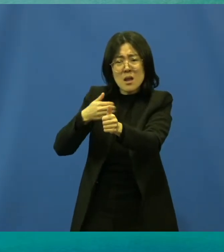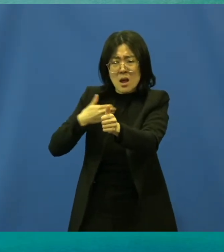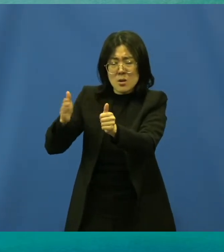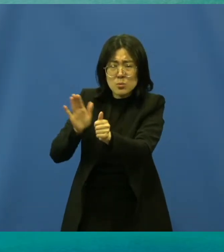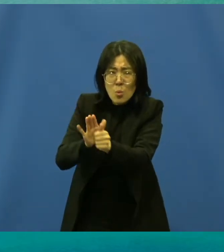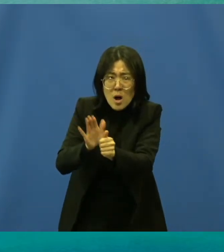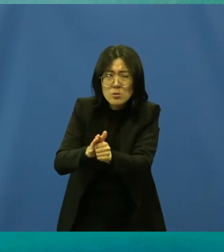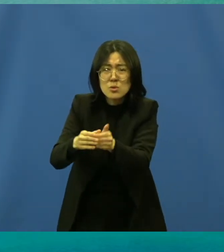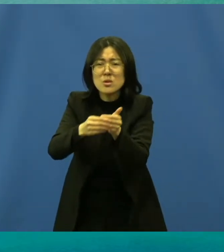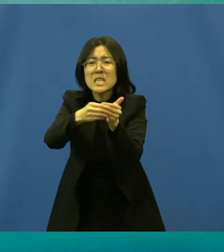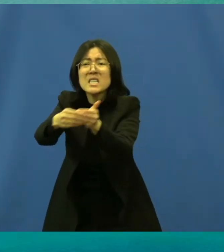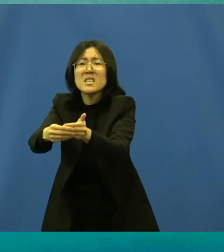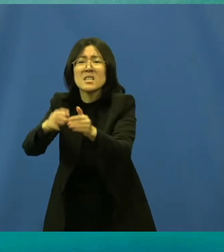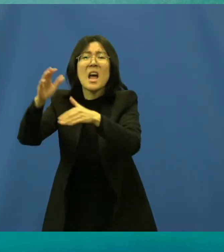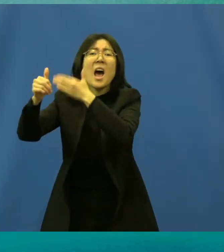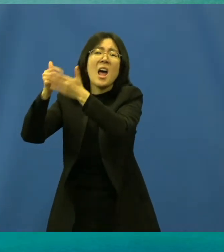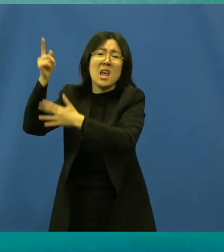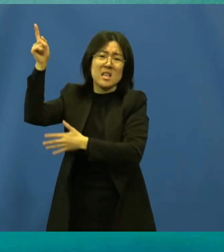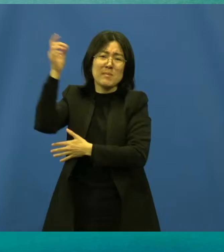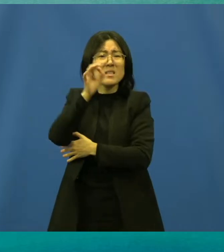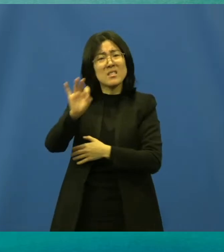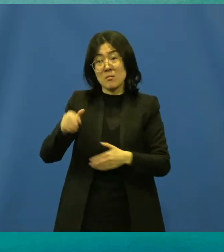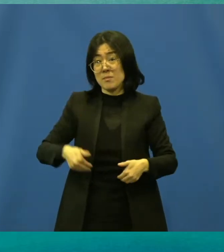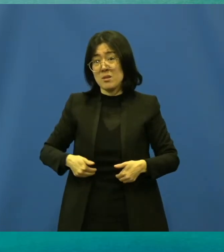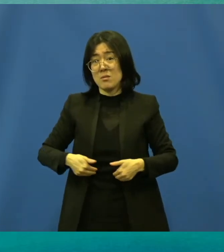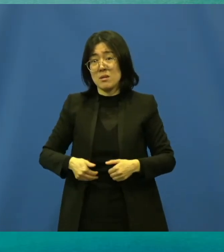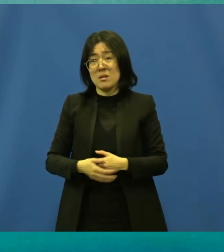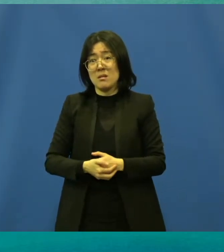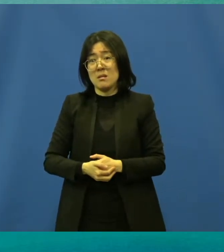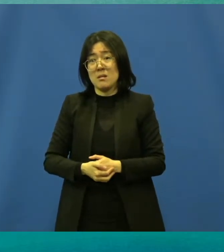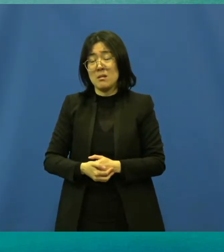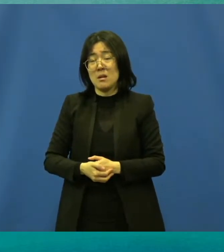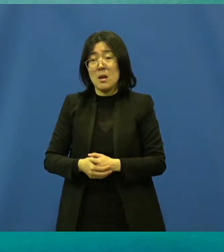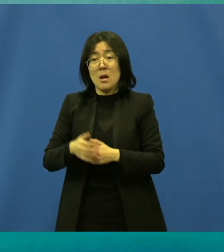요나스를 보세요, 여러분. 하나님은 열일을 다하십니다.